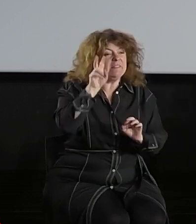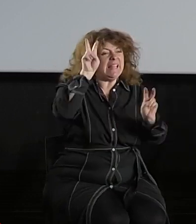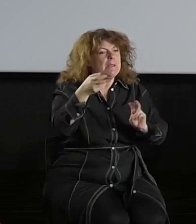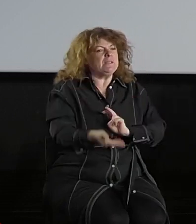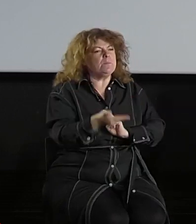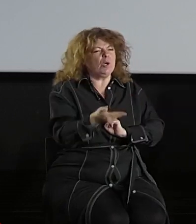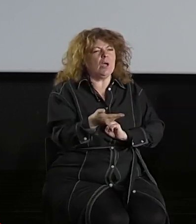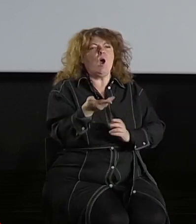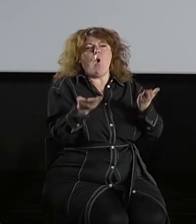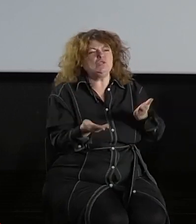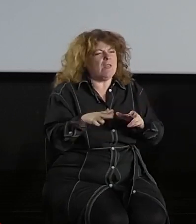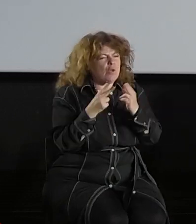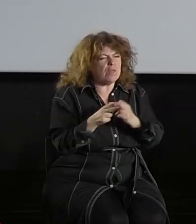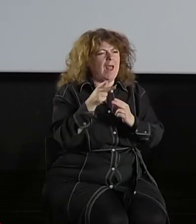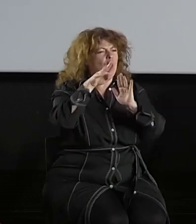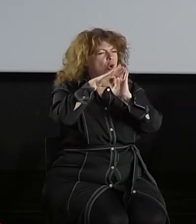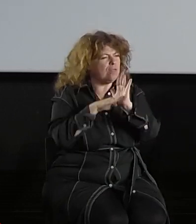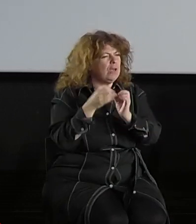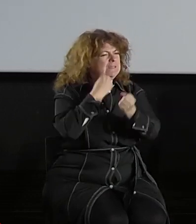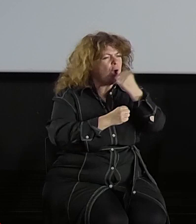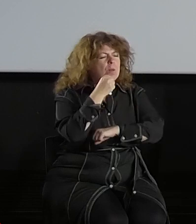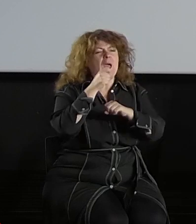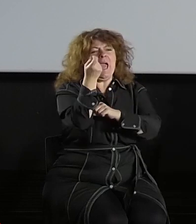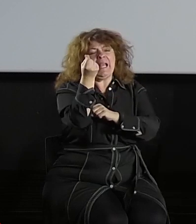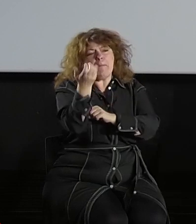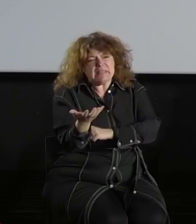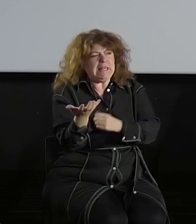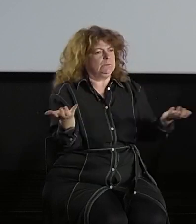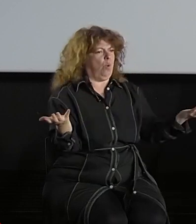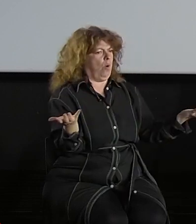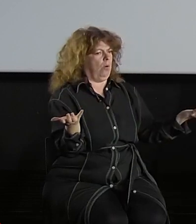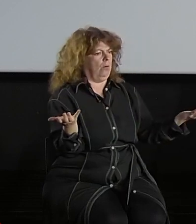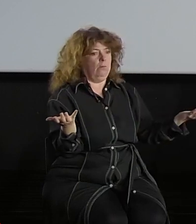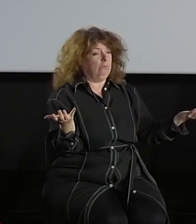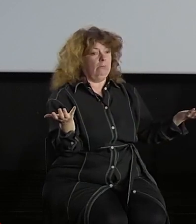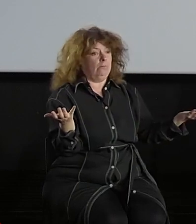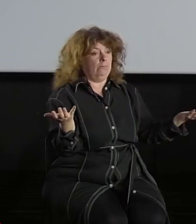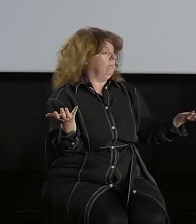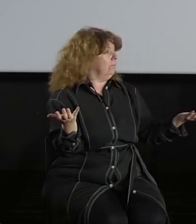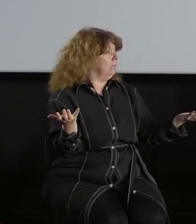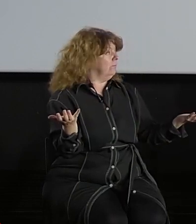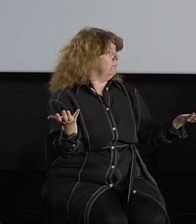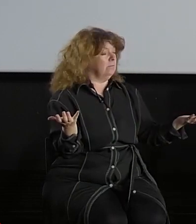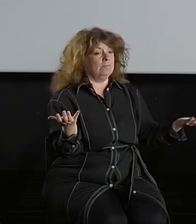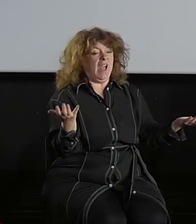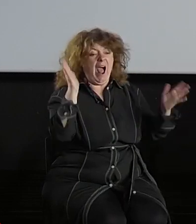injusticia social las condiciones económicas el capitalismo no sé qué pues pues no no no ni siquiera dicen lo que yo